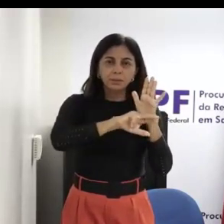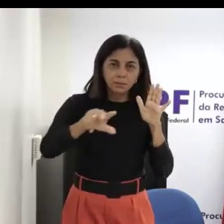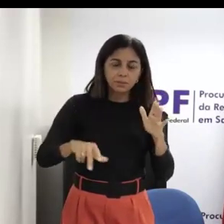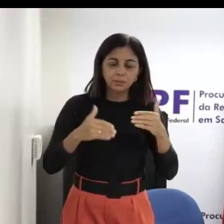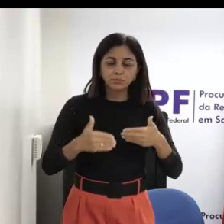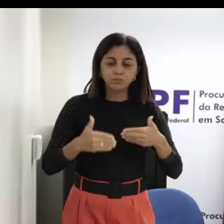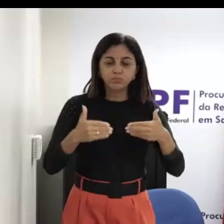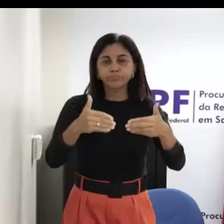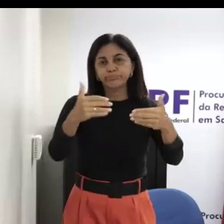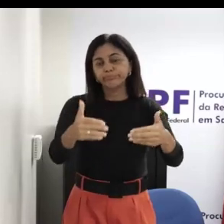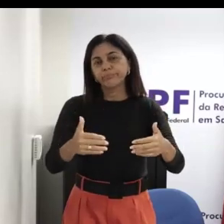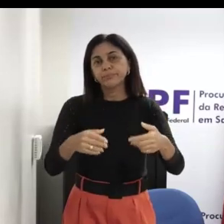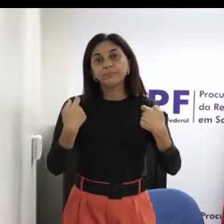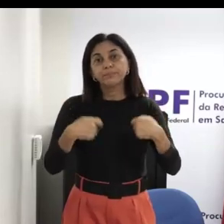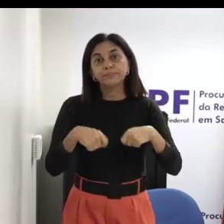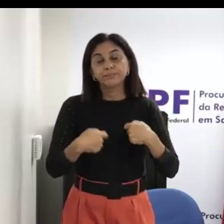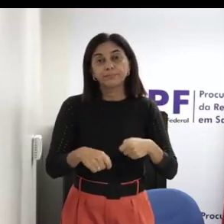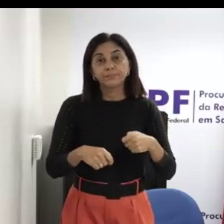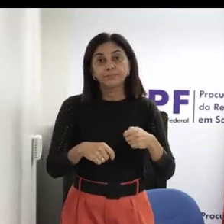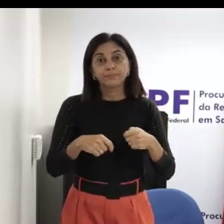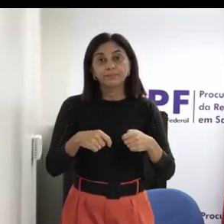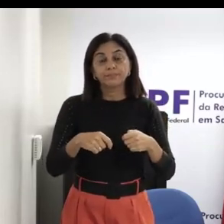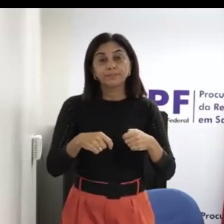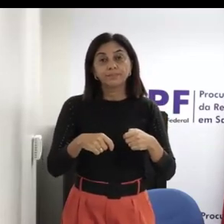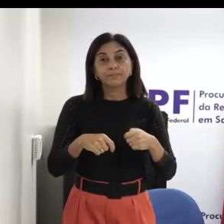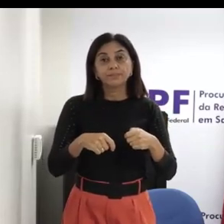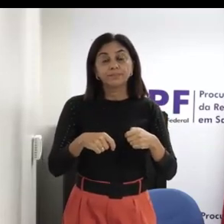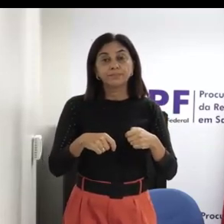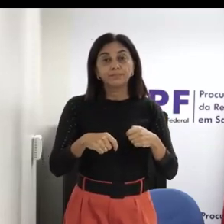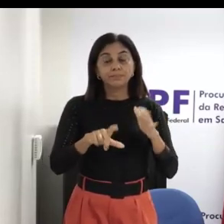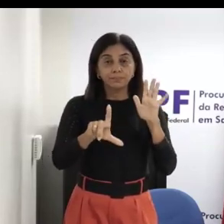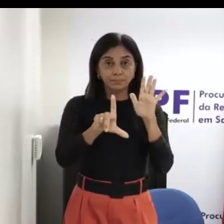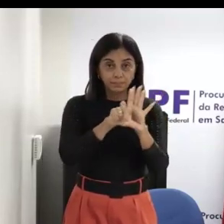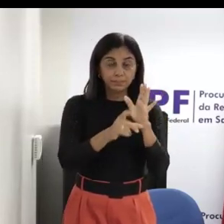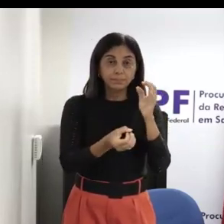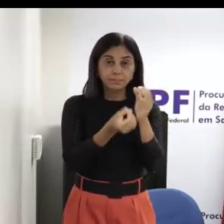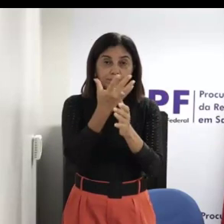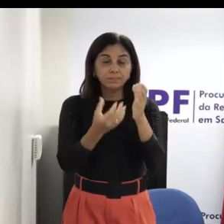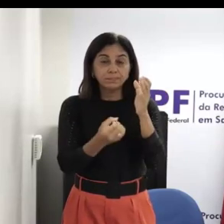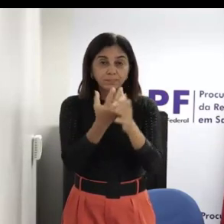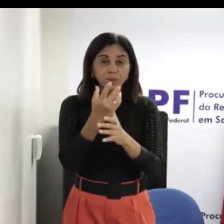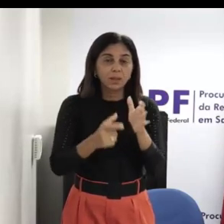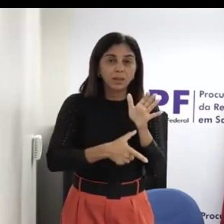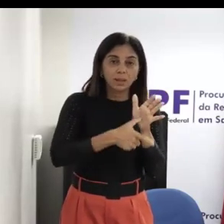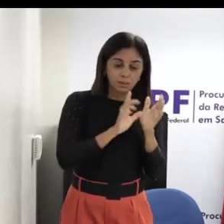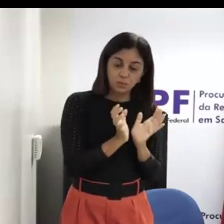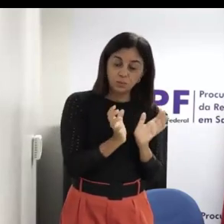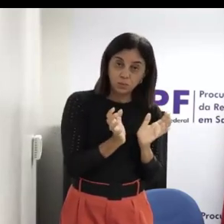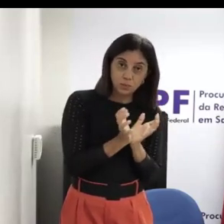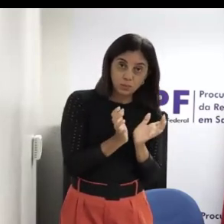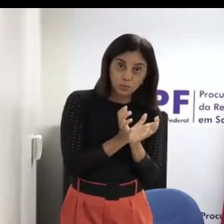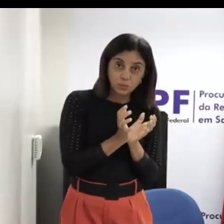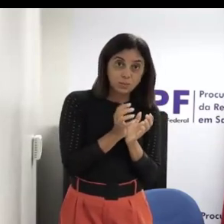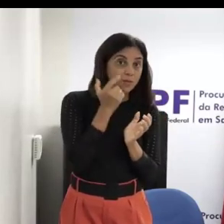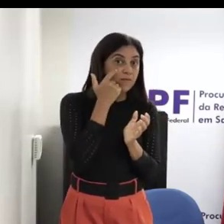eh sobre isso mas é uma análise do Legislativo em primeiro lugar que que faz essa essa ponderação de valores